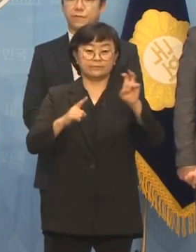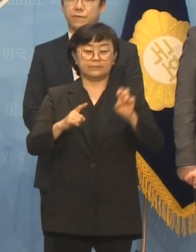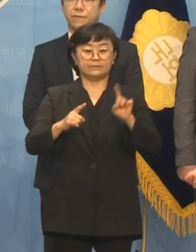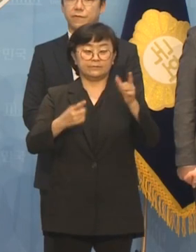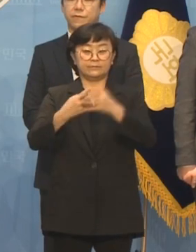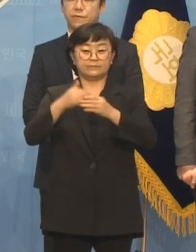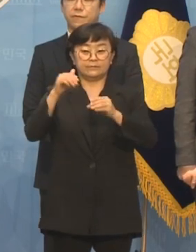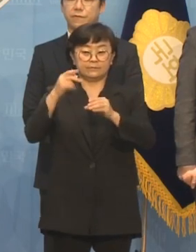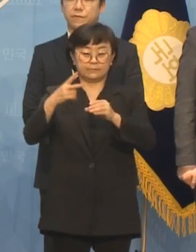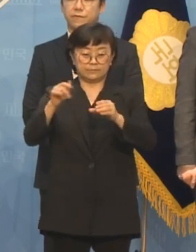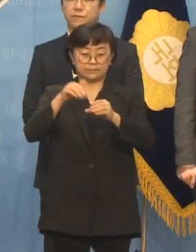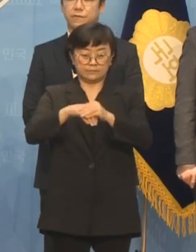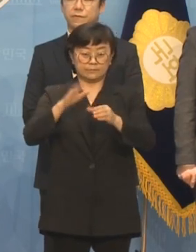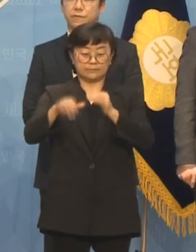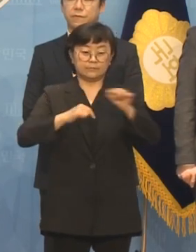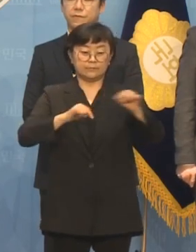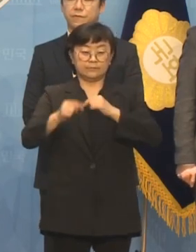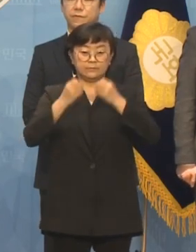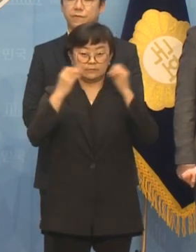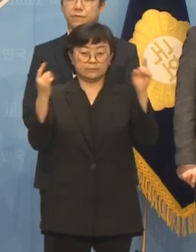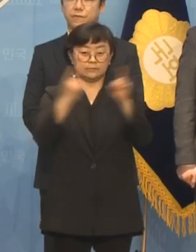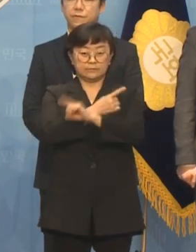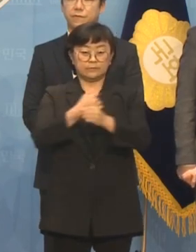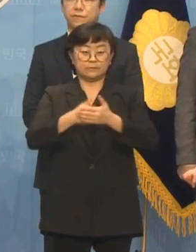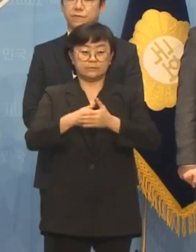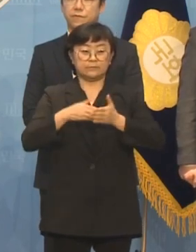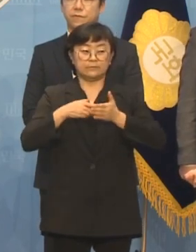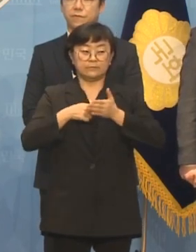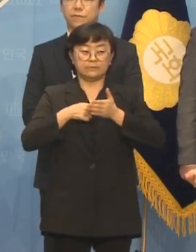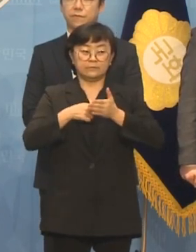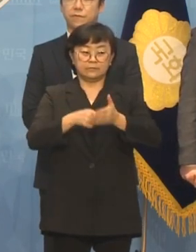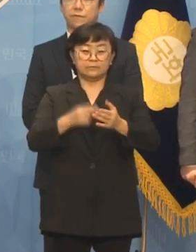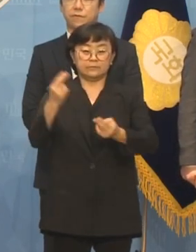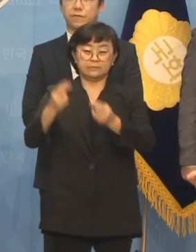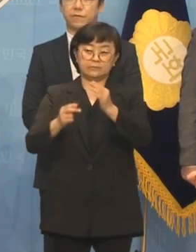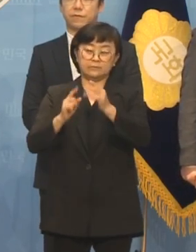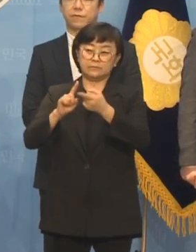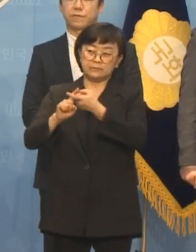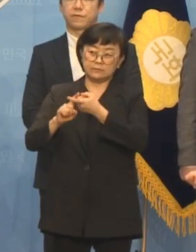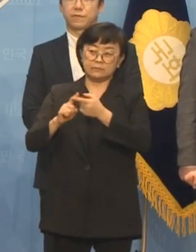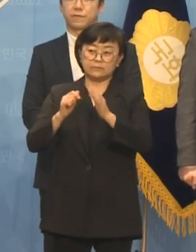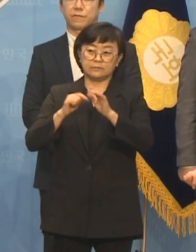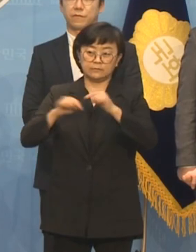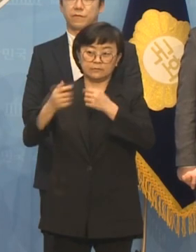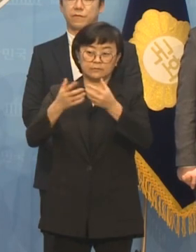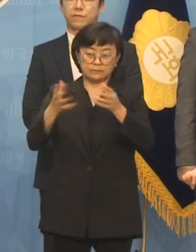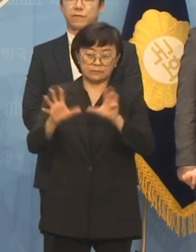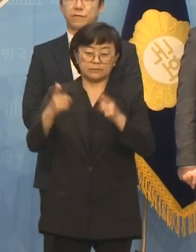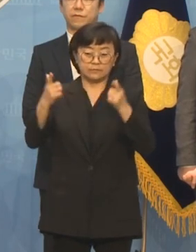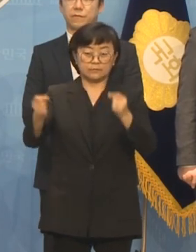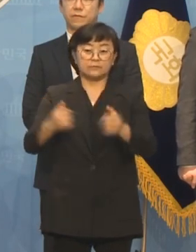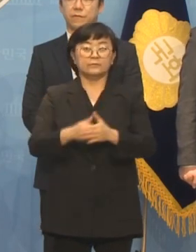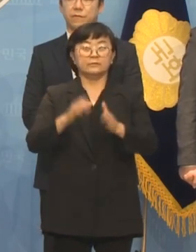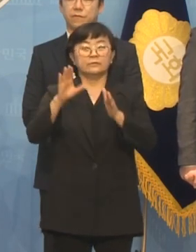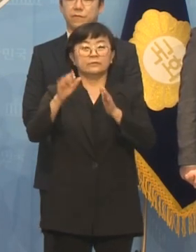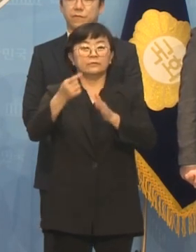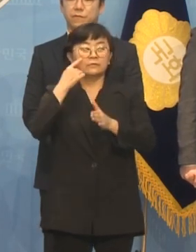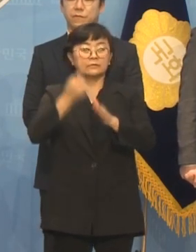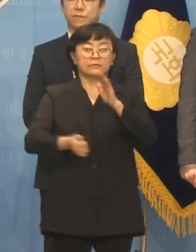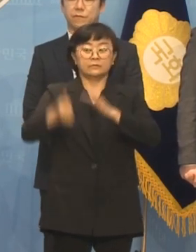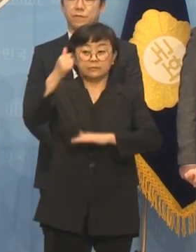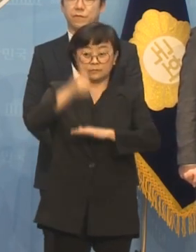총선에서 정치개혁연합이 시도했던 범진보 비례연합정당과 같은 것입니다. 만약 그 시도가